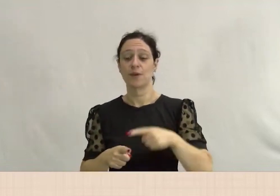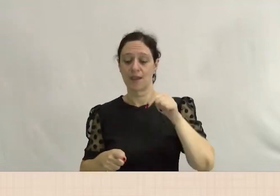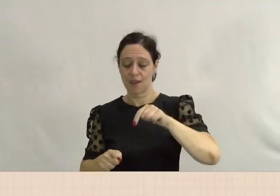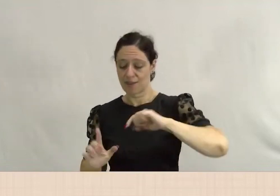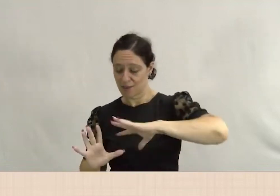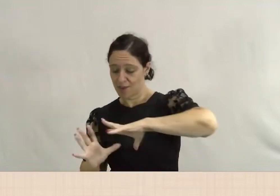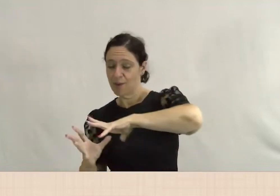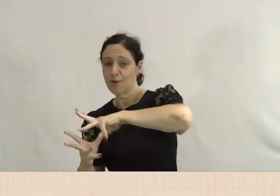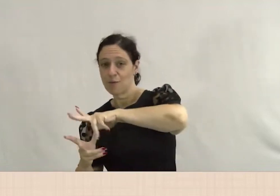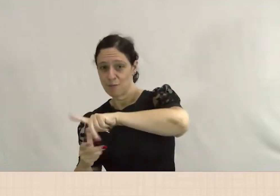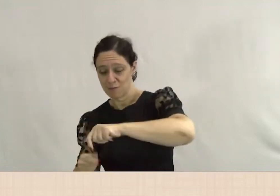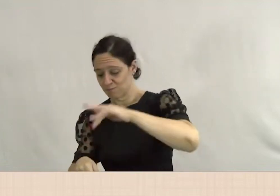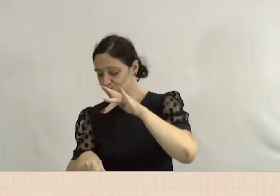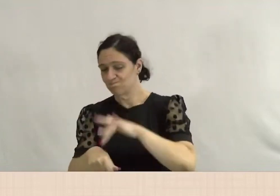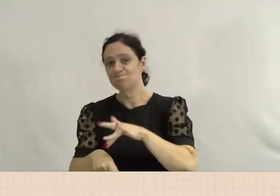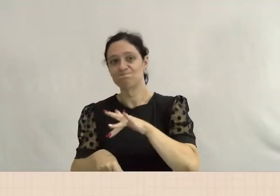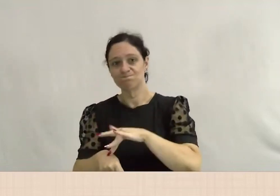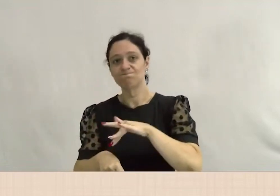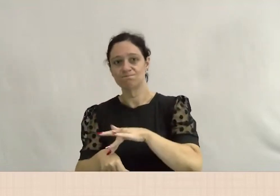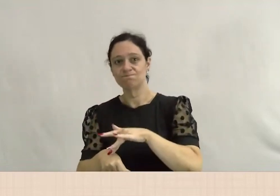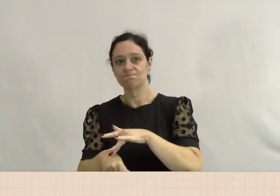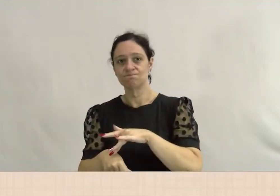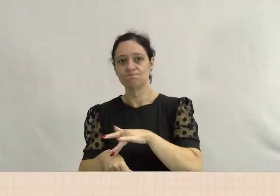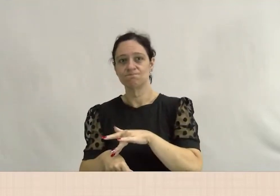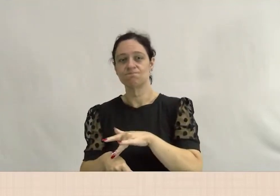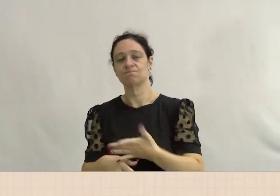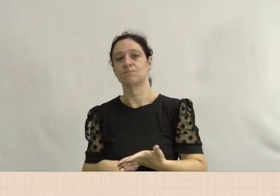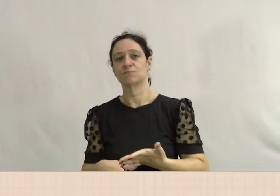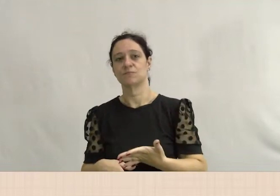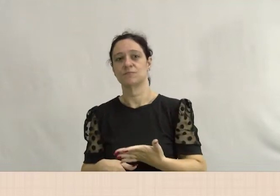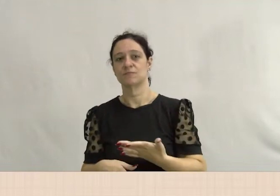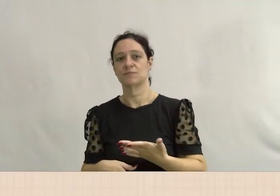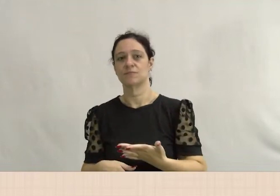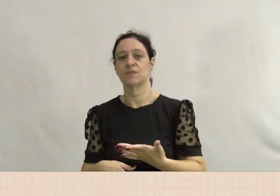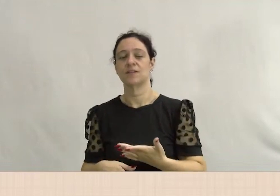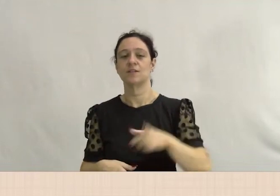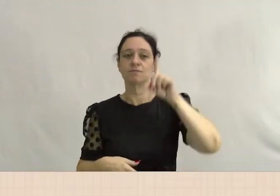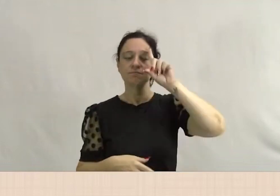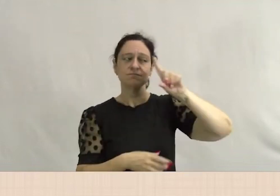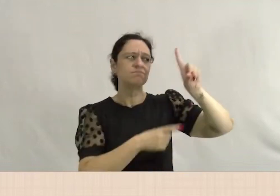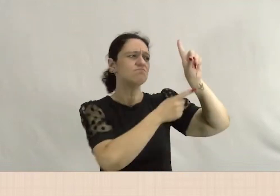nesse mundo do tempo e espaço. Deus deseja